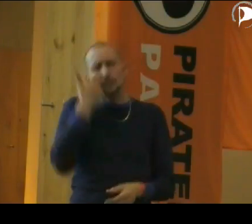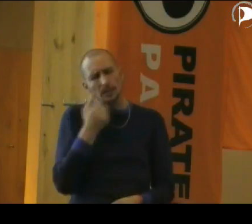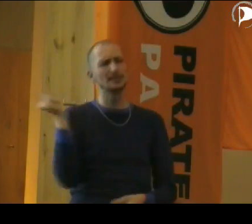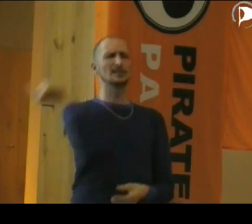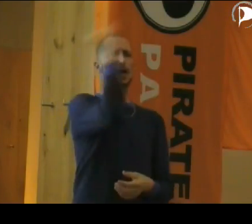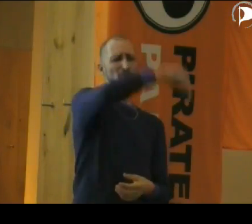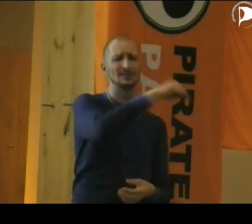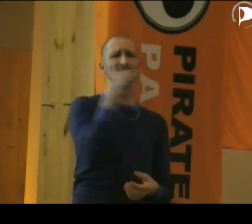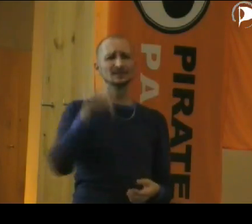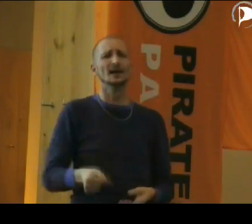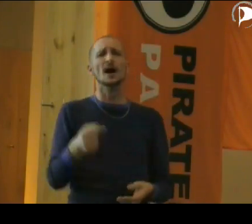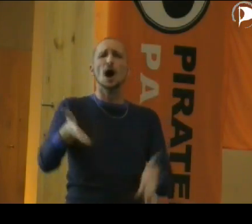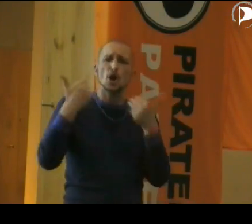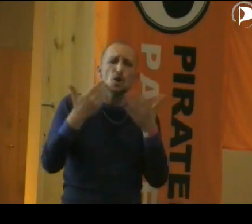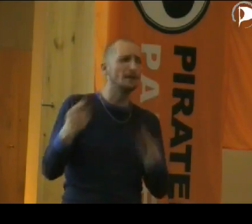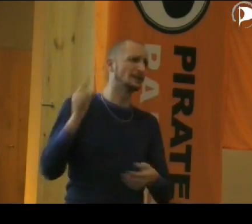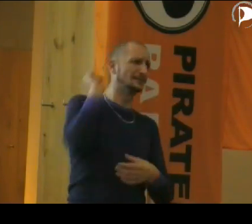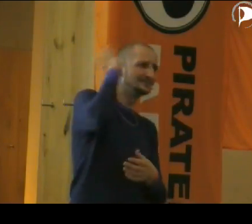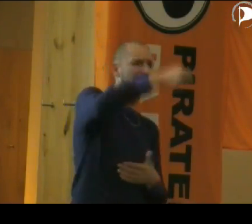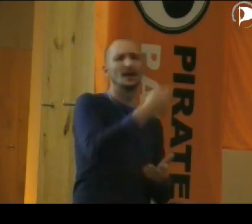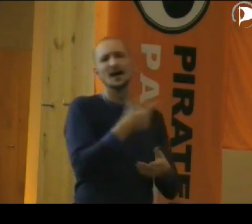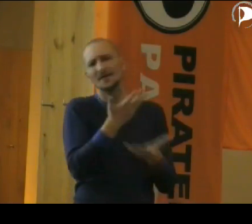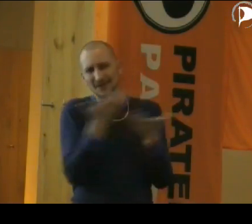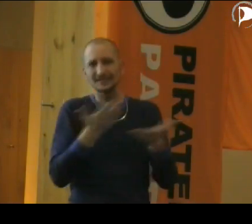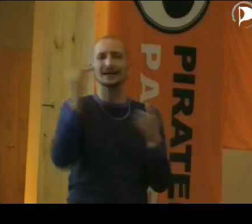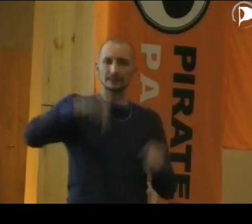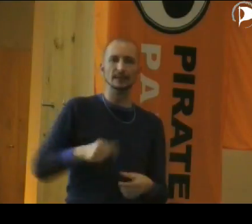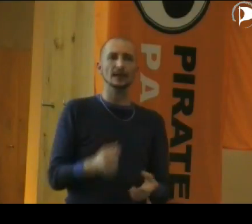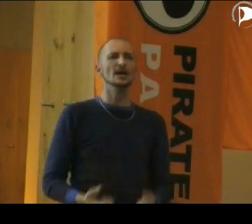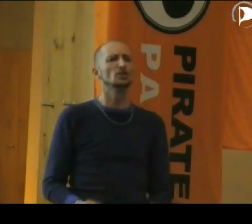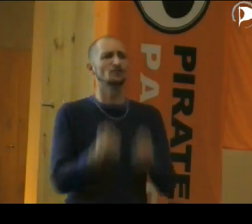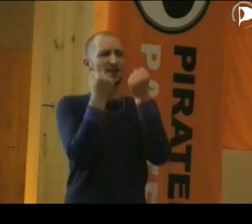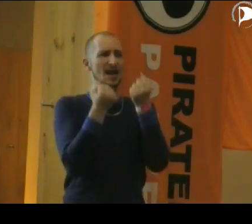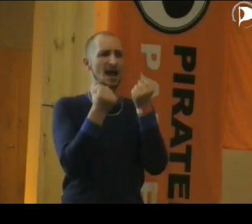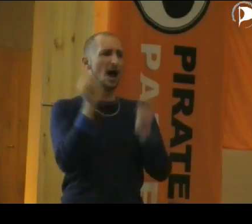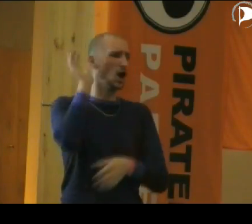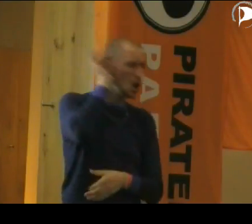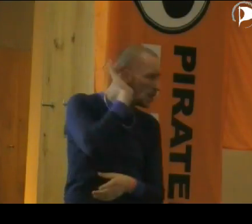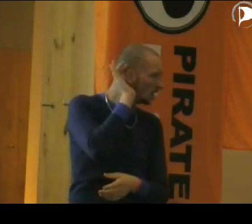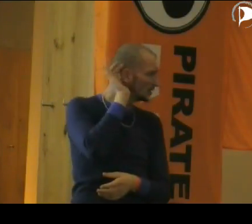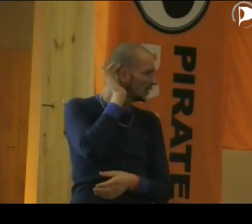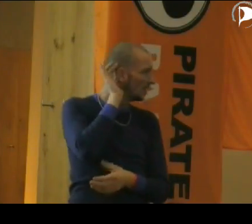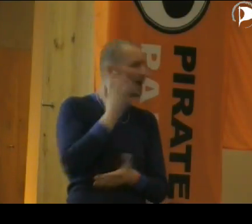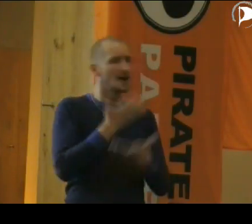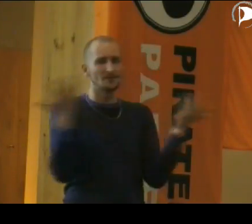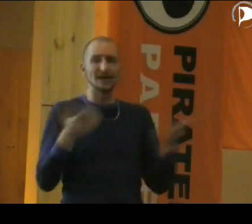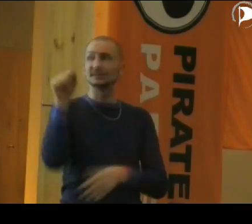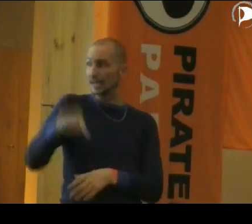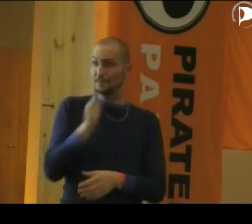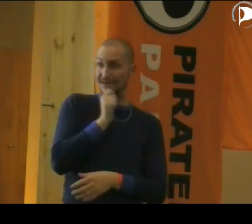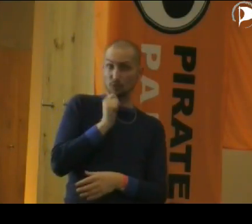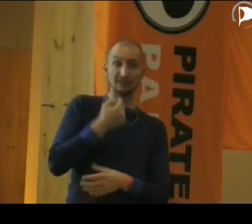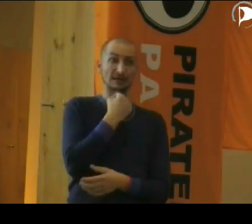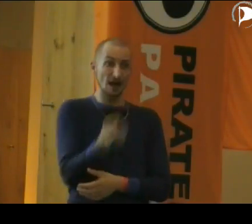machen gibt frische luft schnappen oder sonst etwas weil es ist unglaublich schwer zuzuhören was der das mikro in der hand